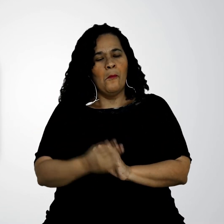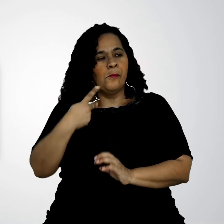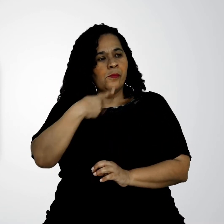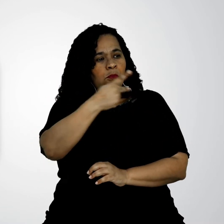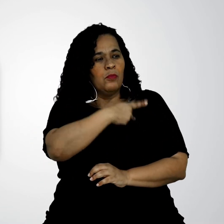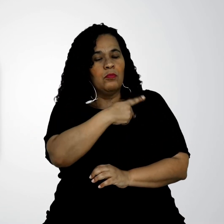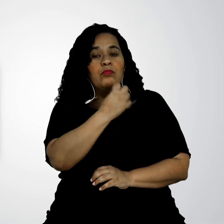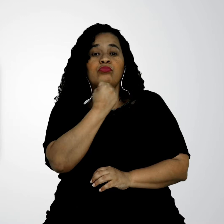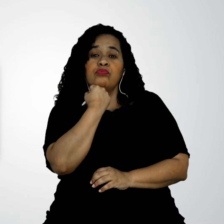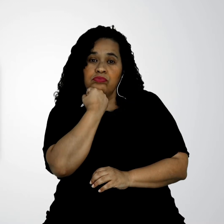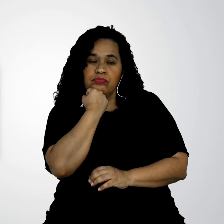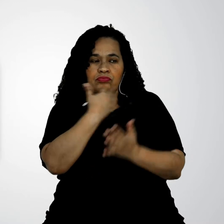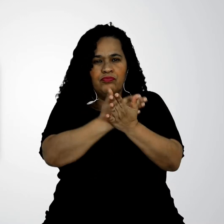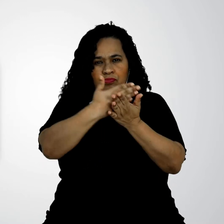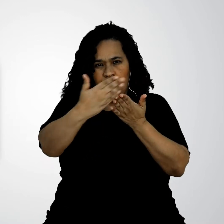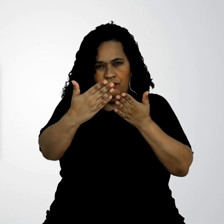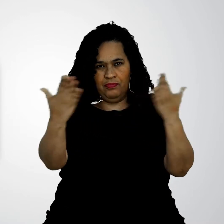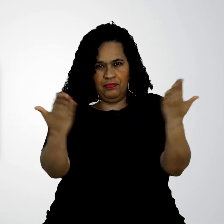vamos começar então aqui